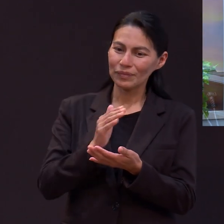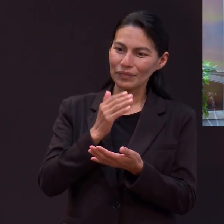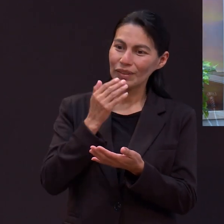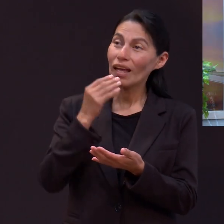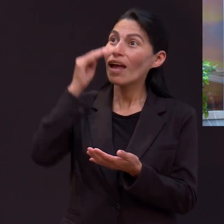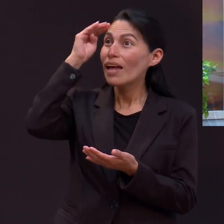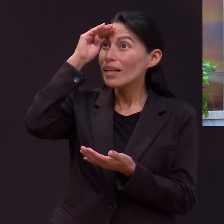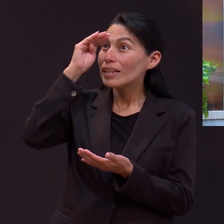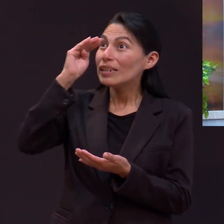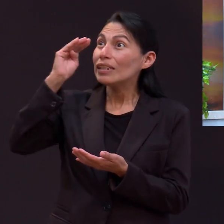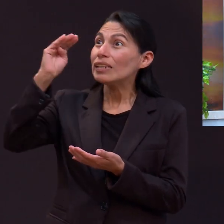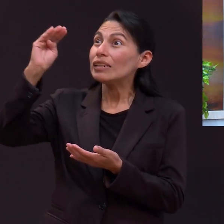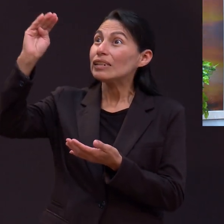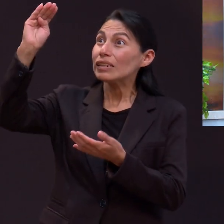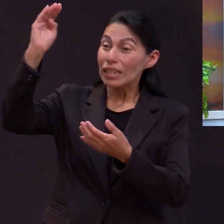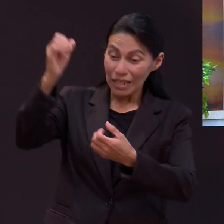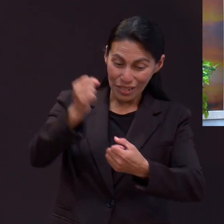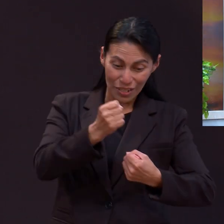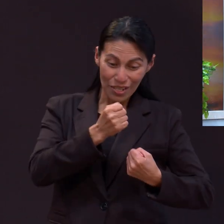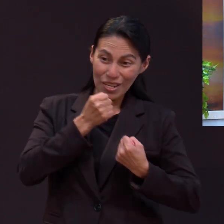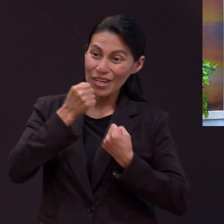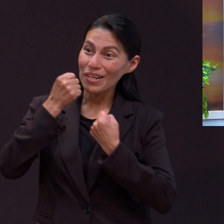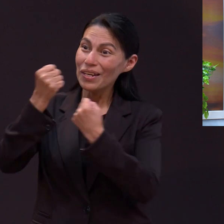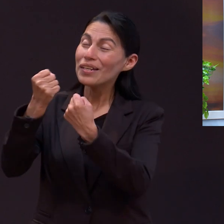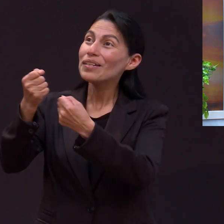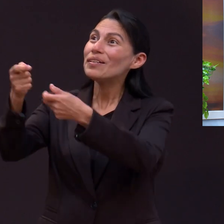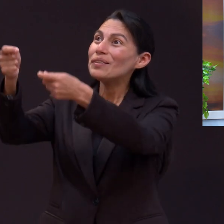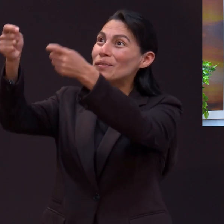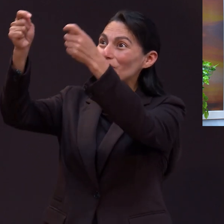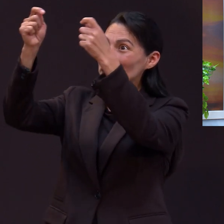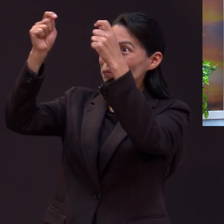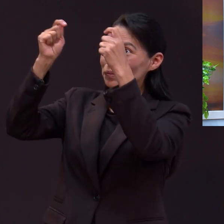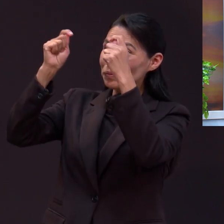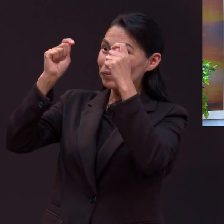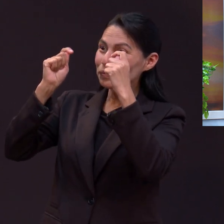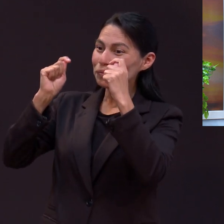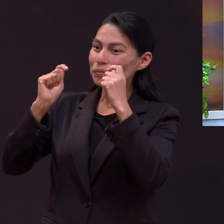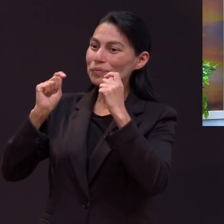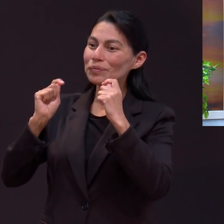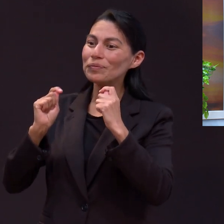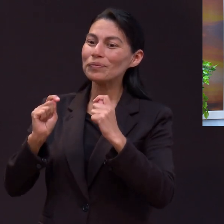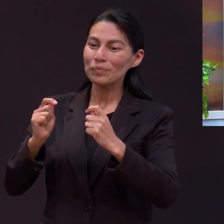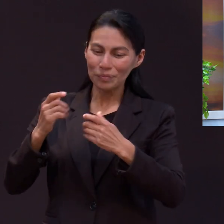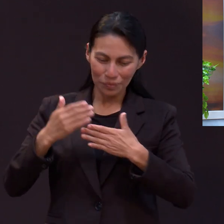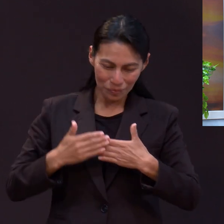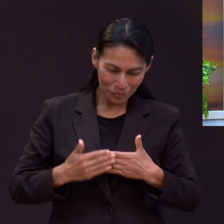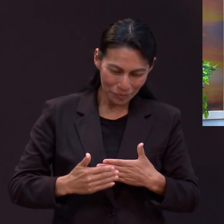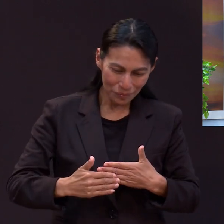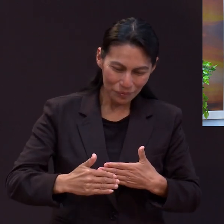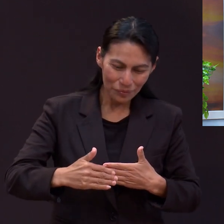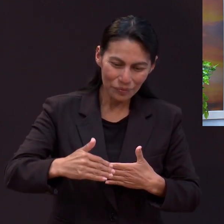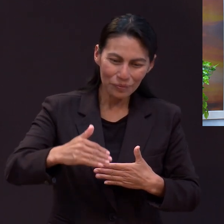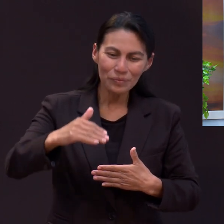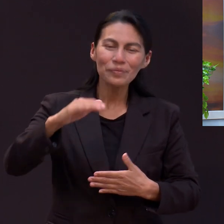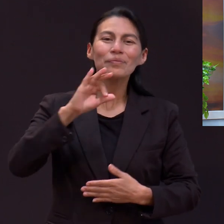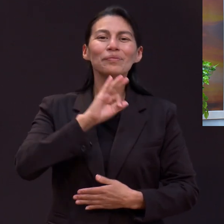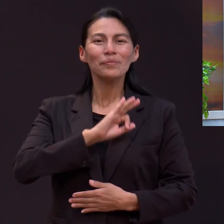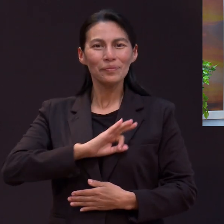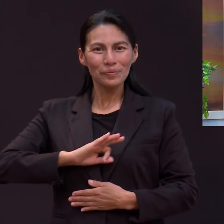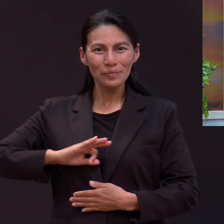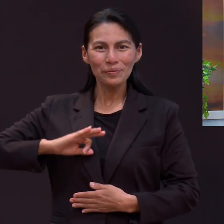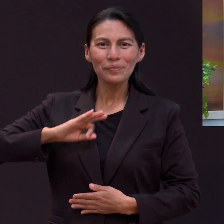estoy muy feliz desde que aprendí que el Señor